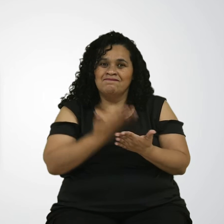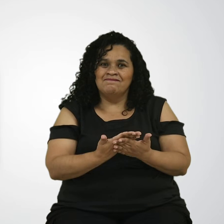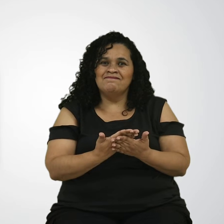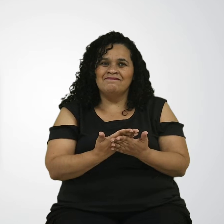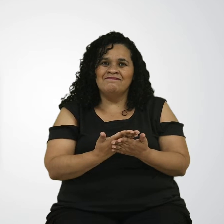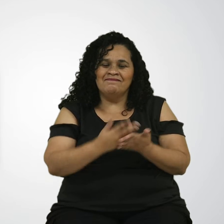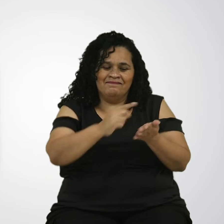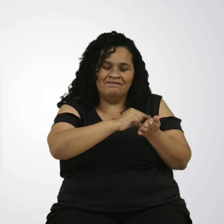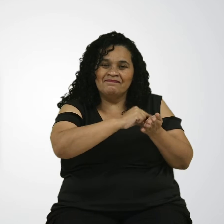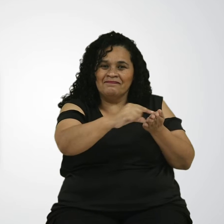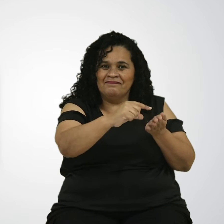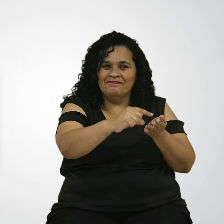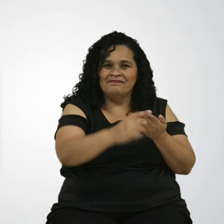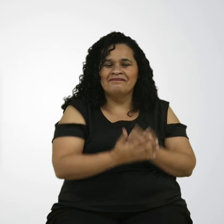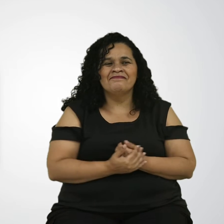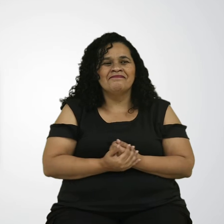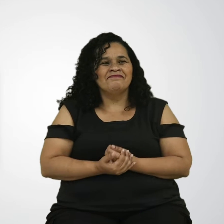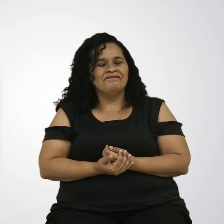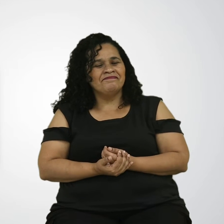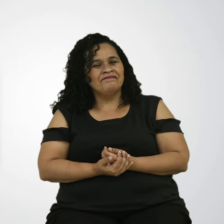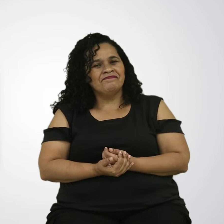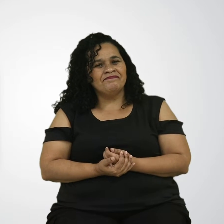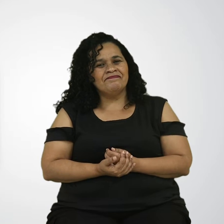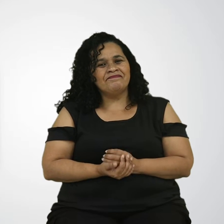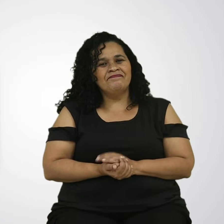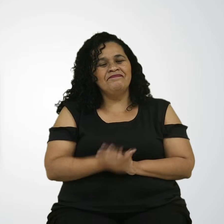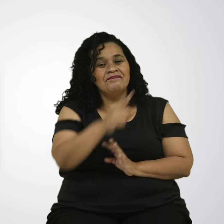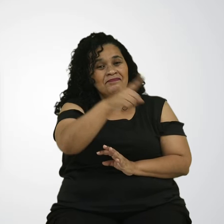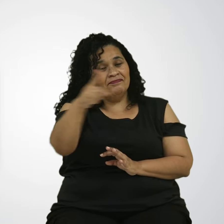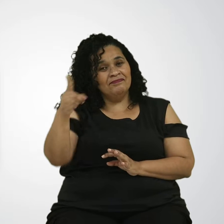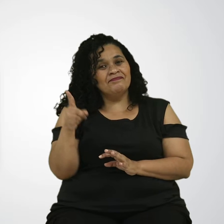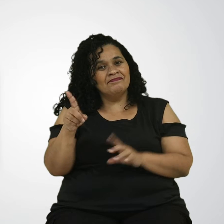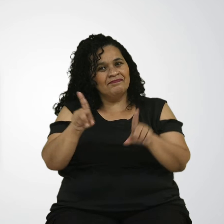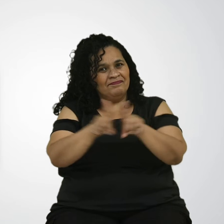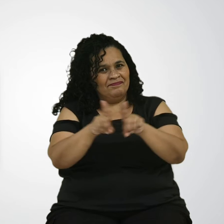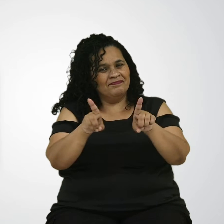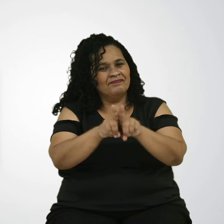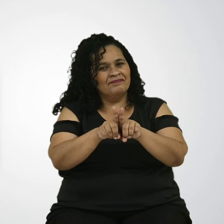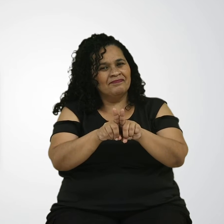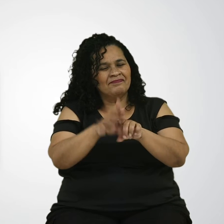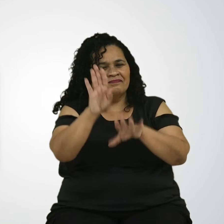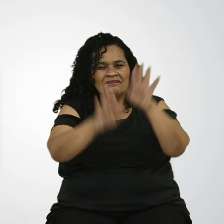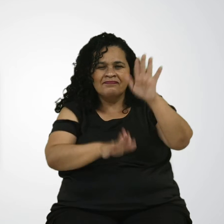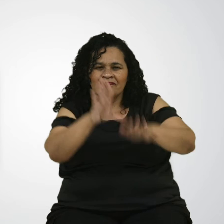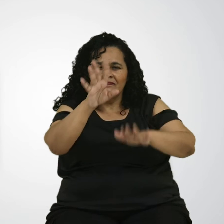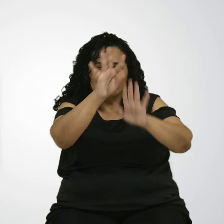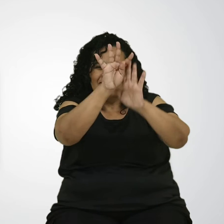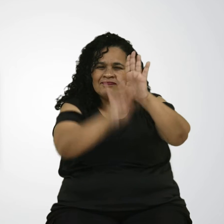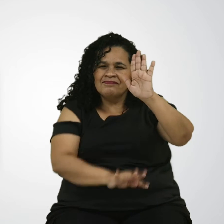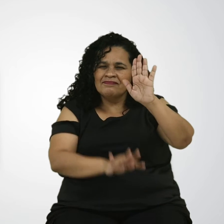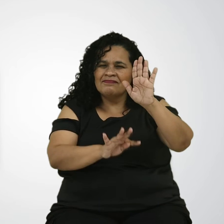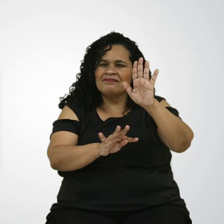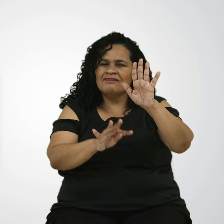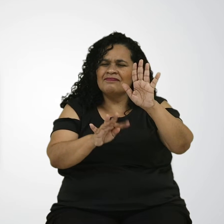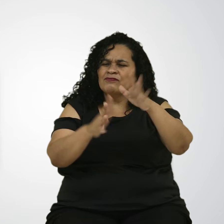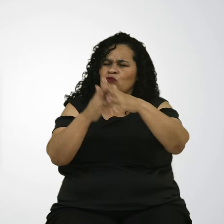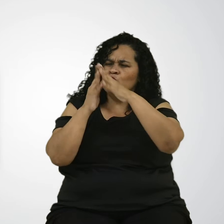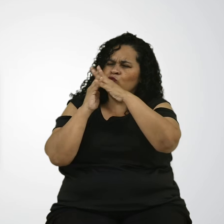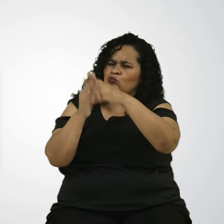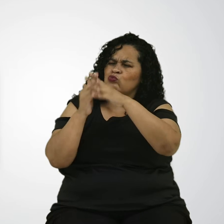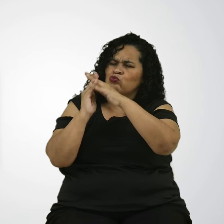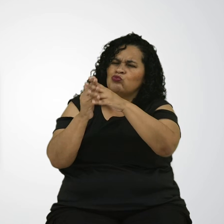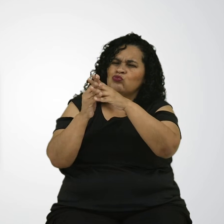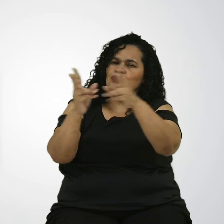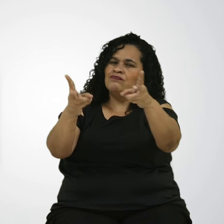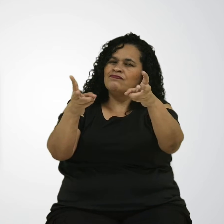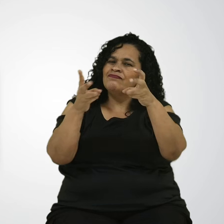caminhar aqui para resolver esse problema de interpretação. E você que costuma usar esse texto para criar confusão, você vai